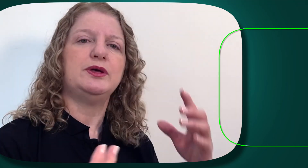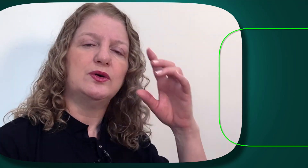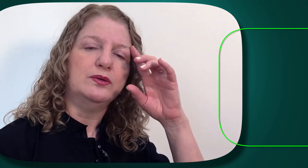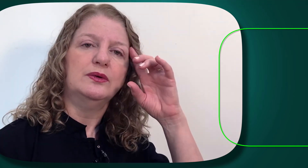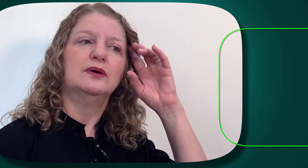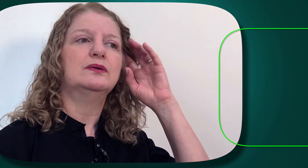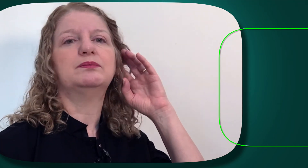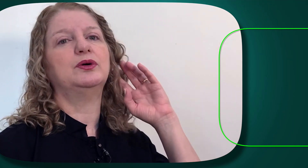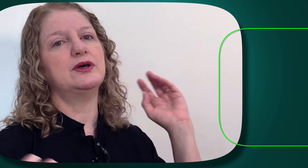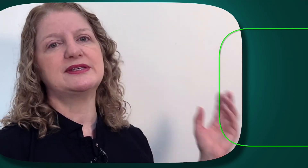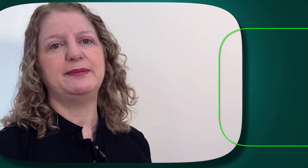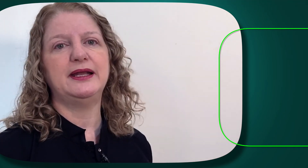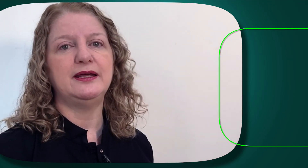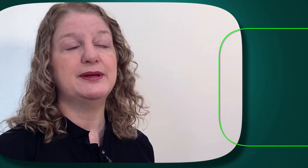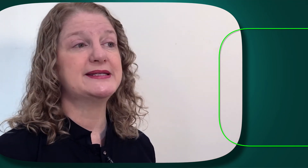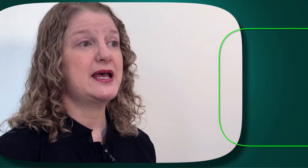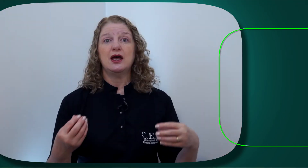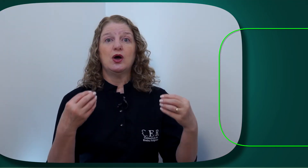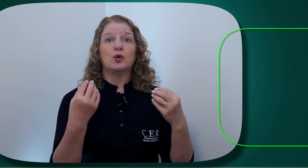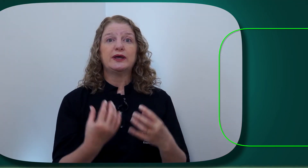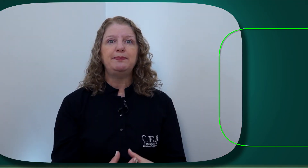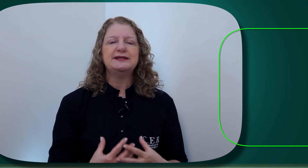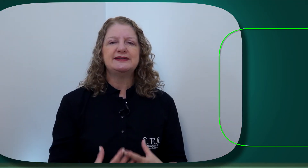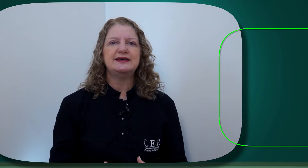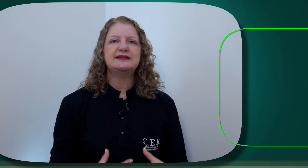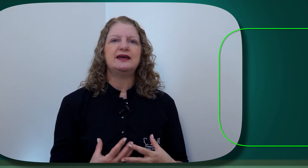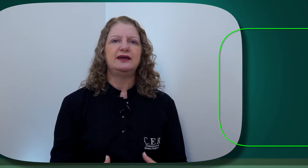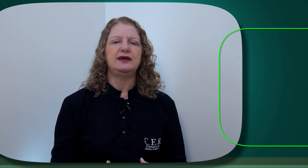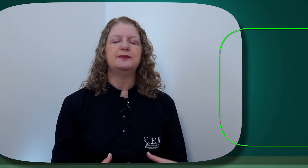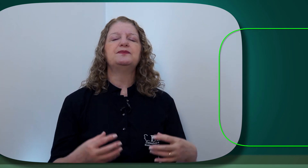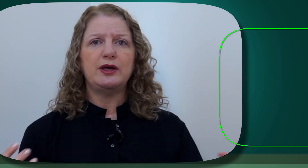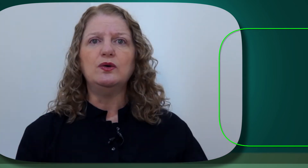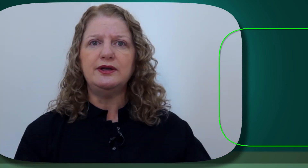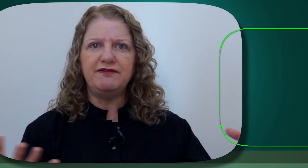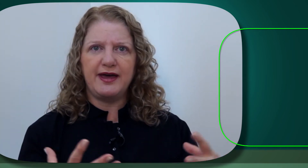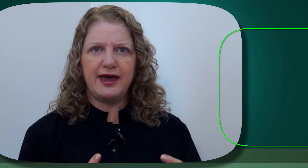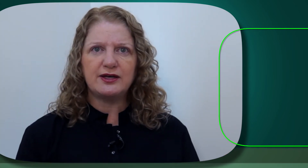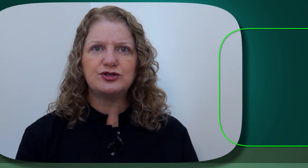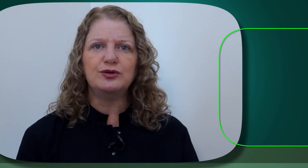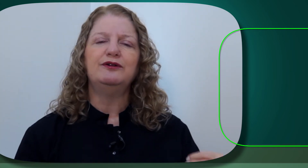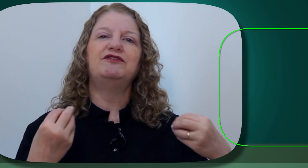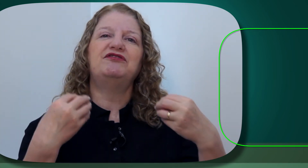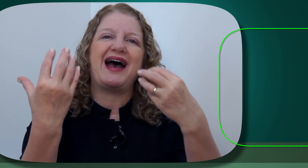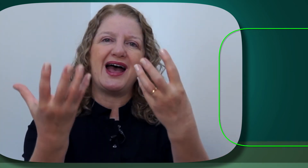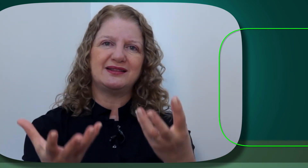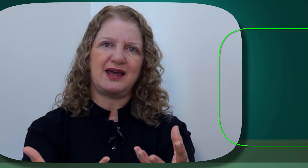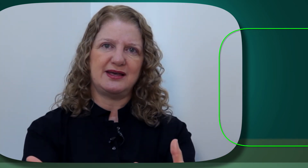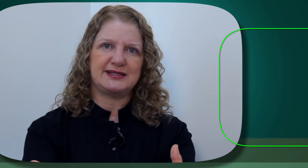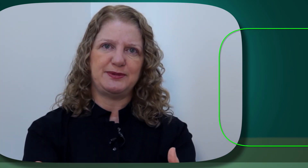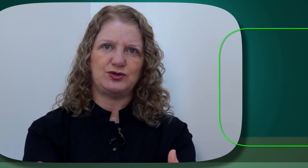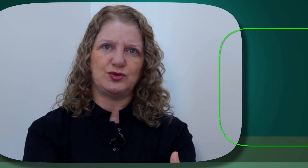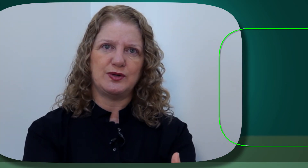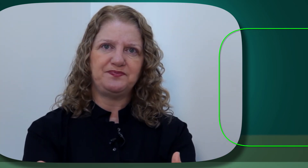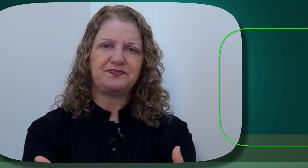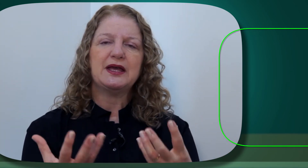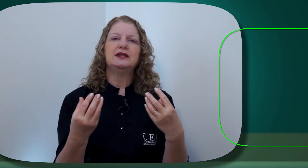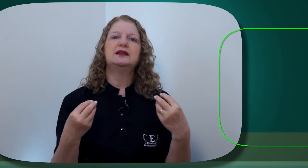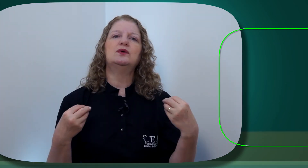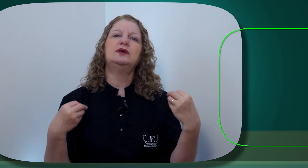comigo, por não saber Libras. O que precisa é que o meu universo vá até essa pessoa. Então, que